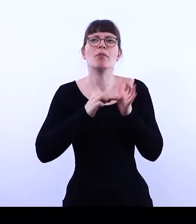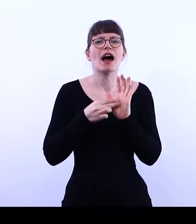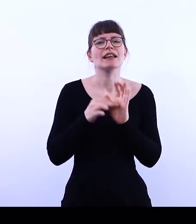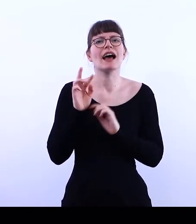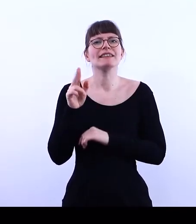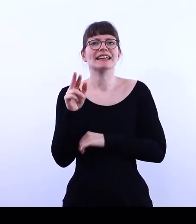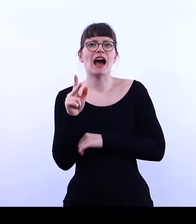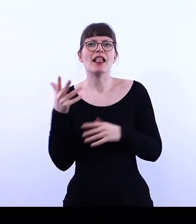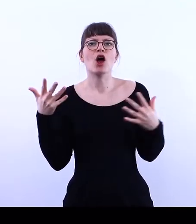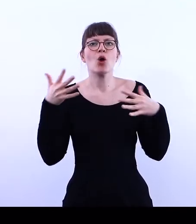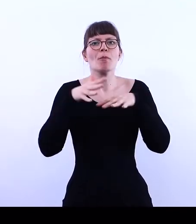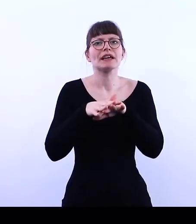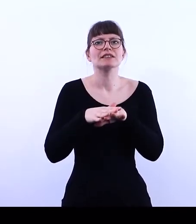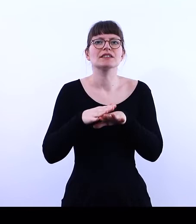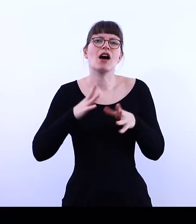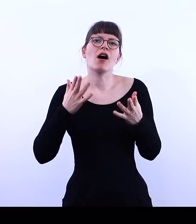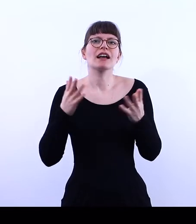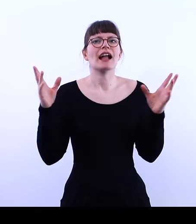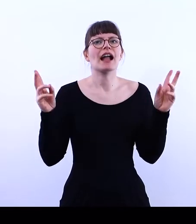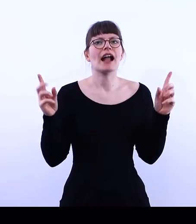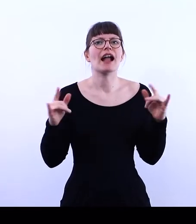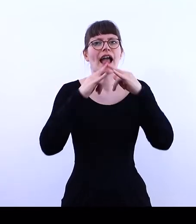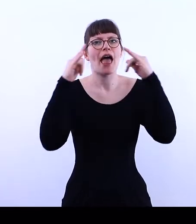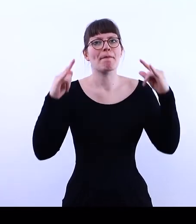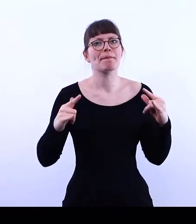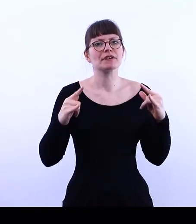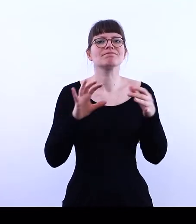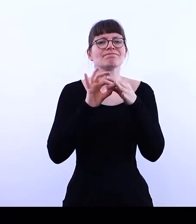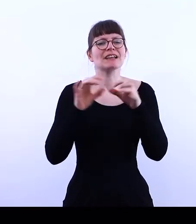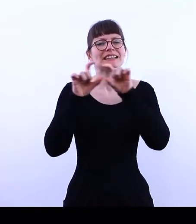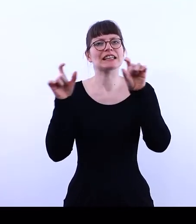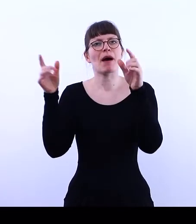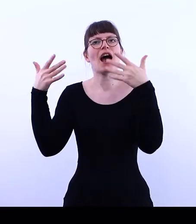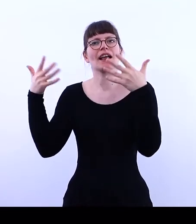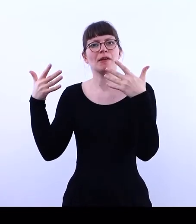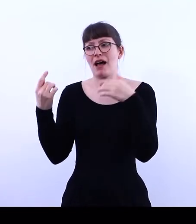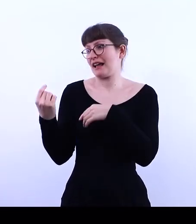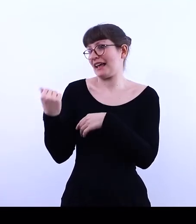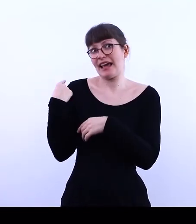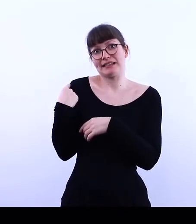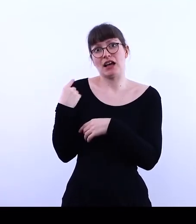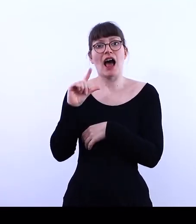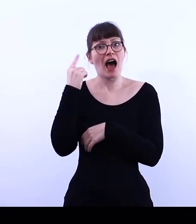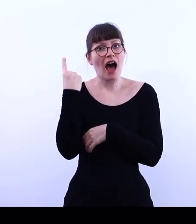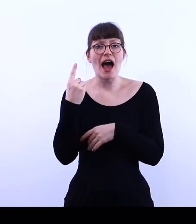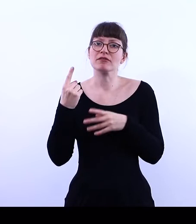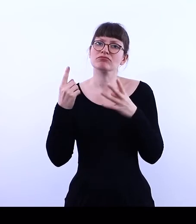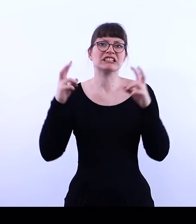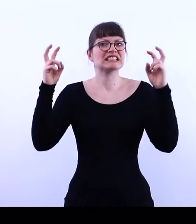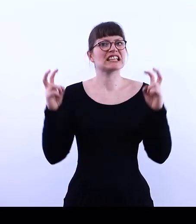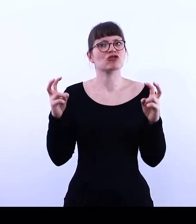zum Thema Klima und es gibt Projekte zu diesen Themen. Gerade gestern hatten wir eine ganze Session zum Thema Nachhaltigkeit im Chor.